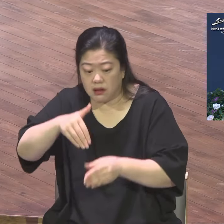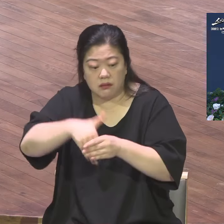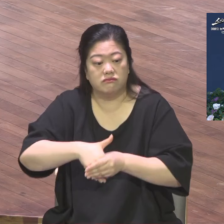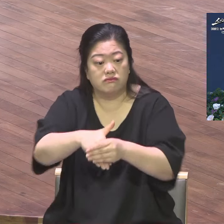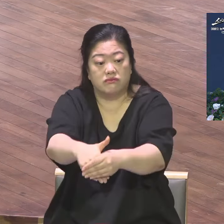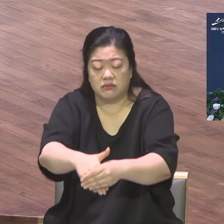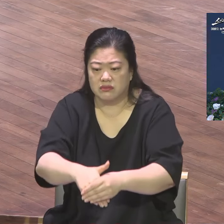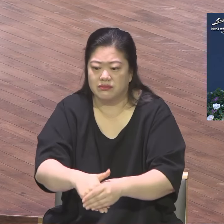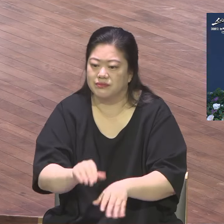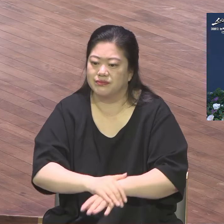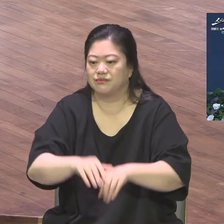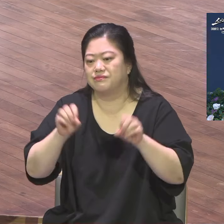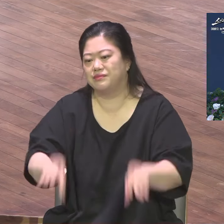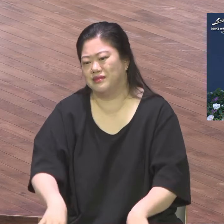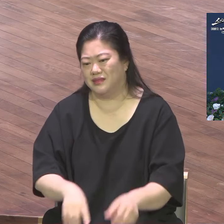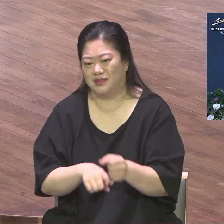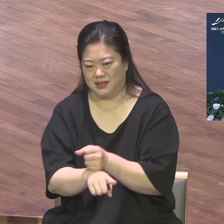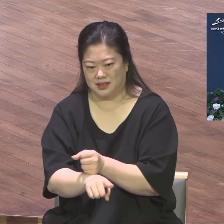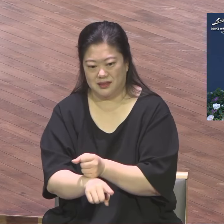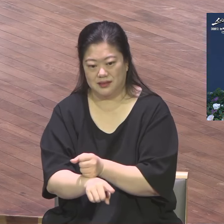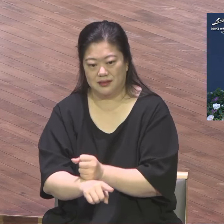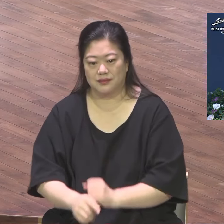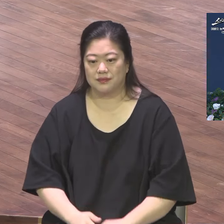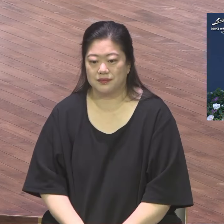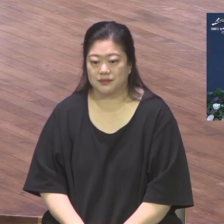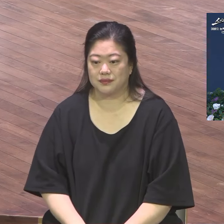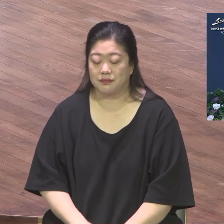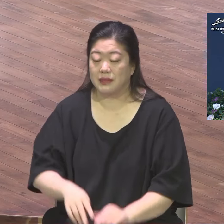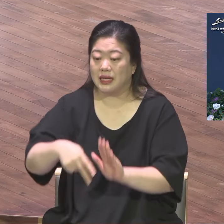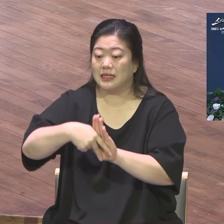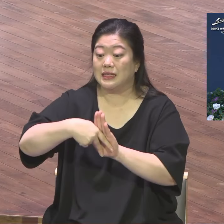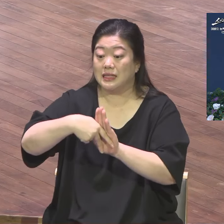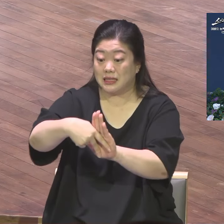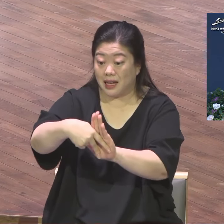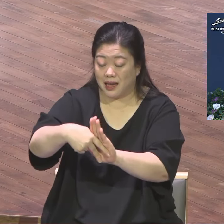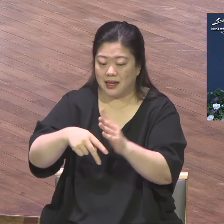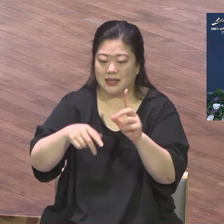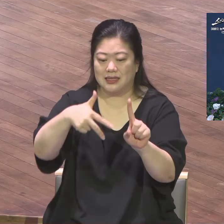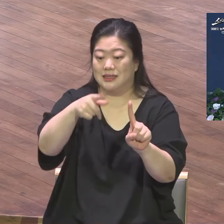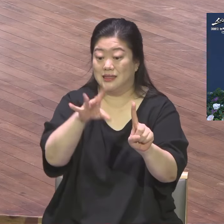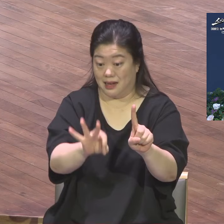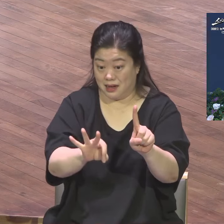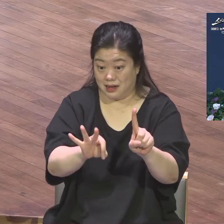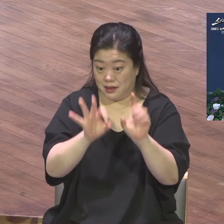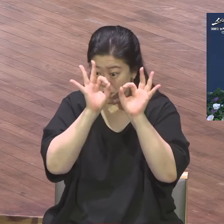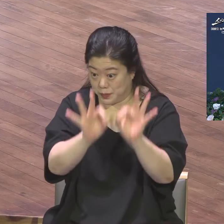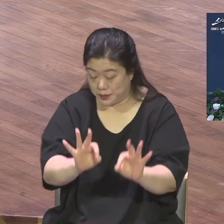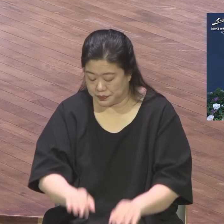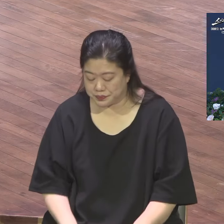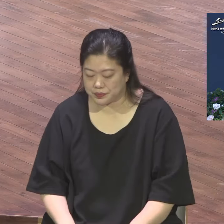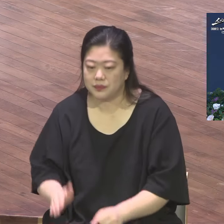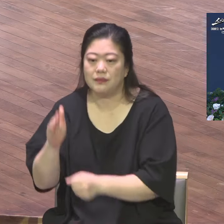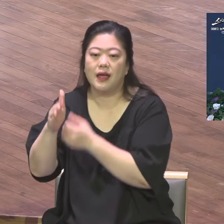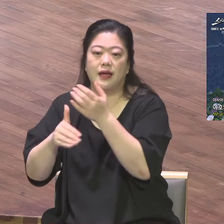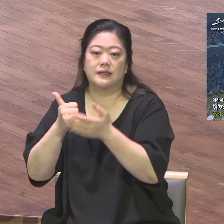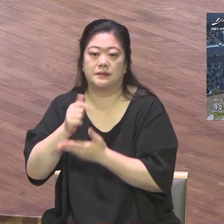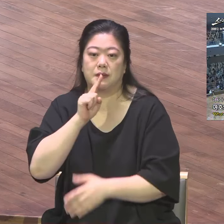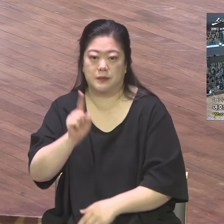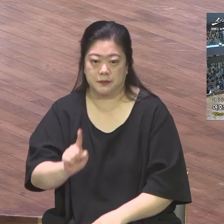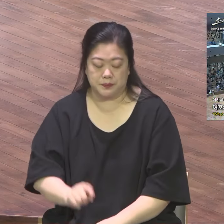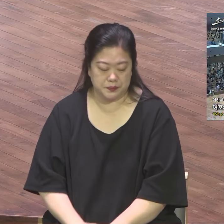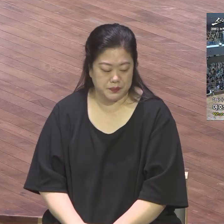거예요. 이사야 1장 11절로 12절에 보면 하나님께서 친히 이렇게 말씀하십니다.